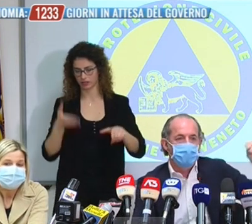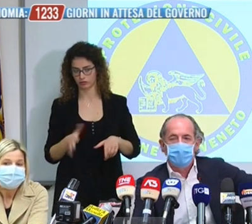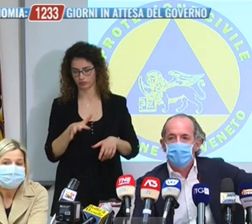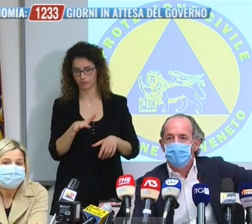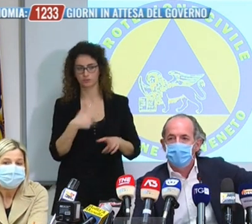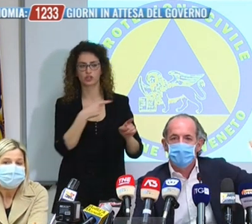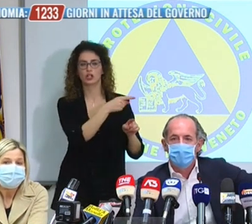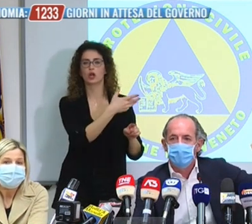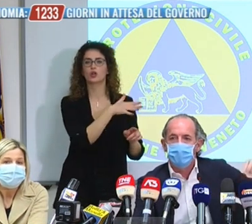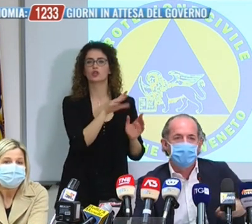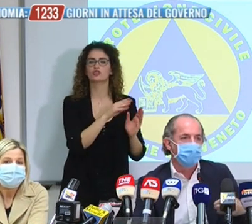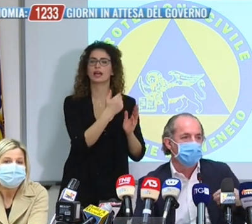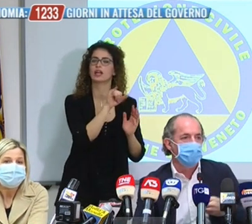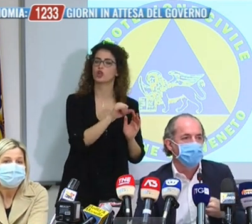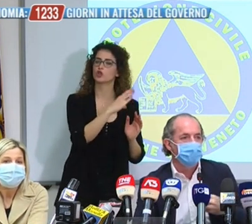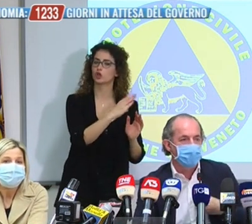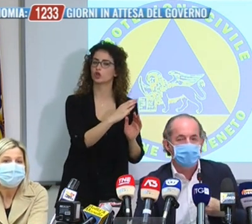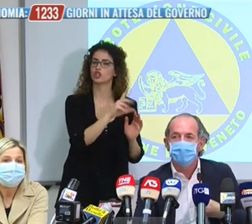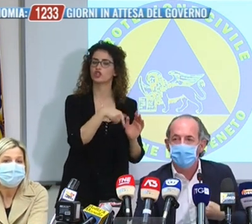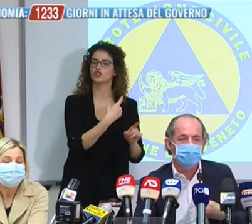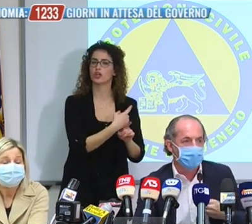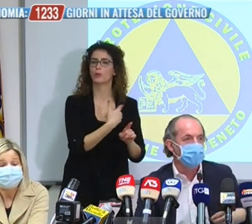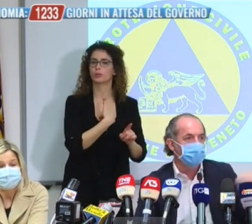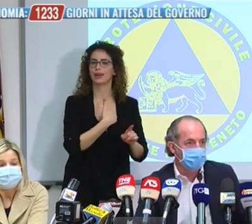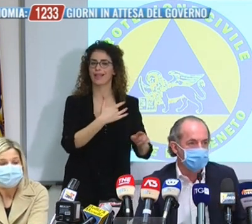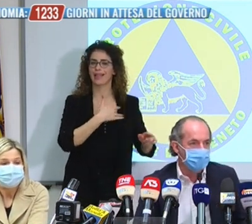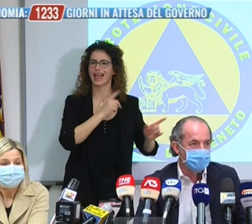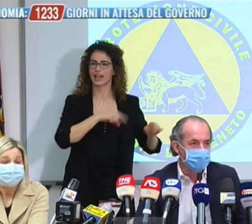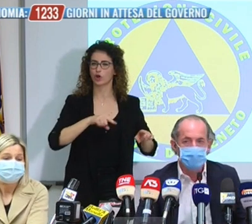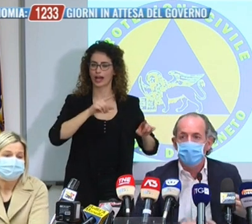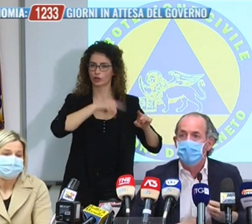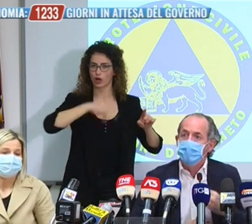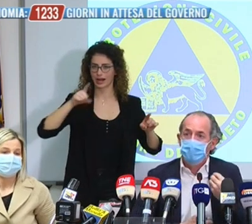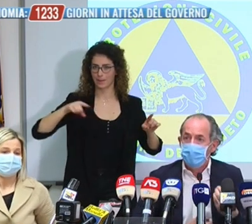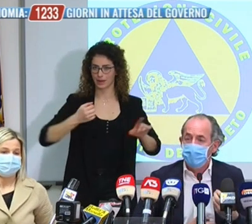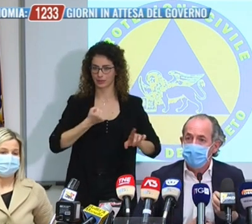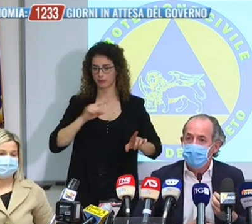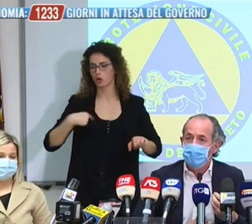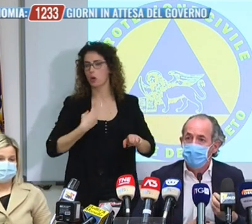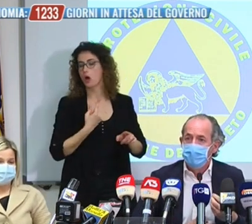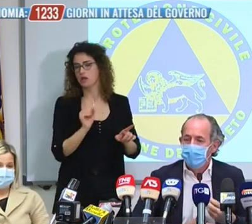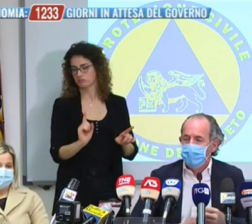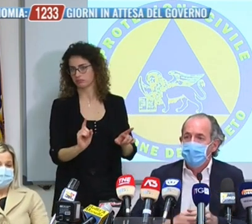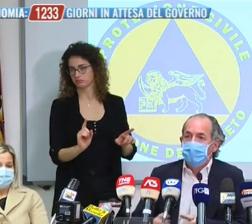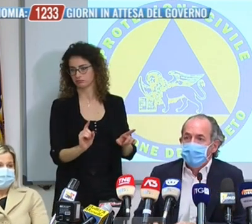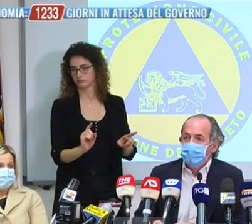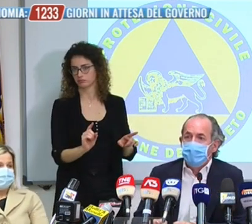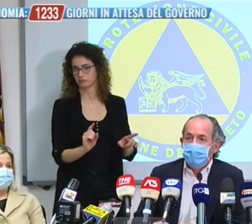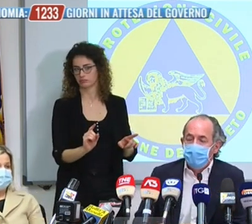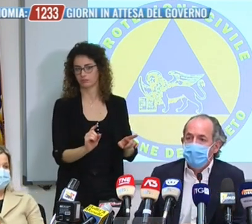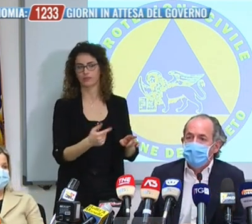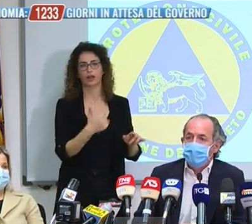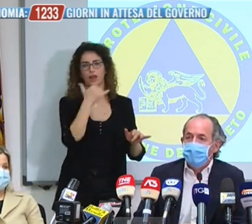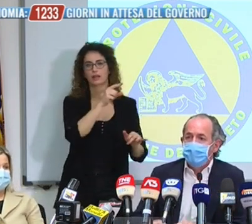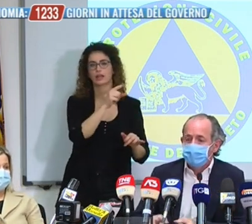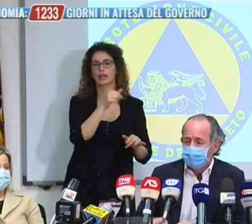esempio loro prevedono per le idrossiclorochine, prevedono anche di fare l'elettrocardiogramma prima di somministrarla, noi non lo prevediamo. Prevedono ad esempio che